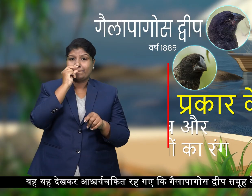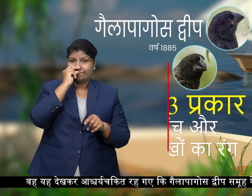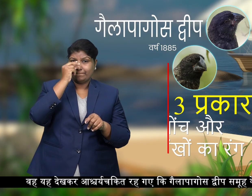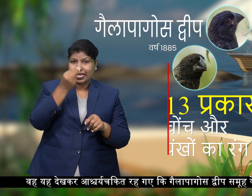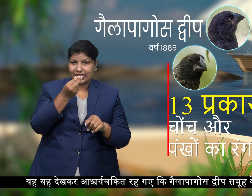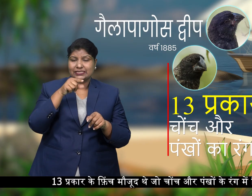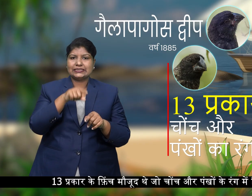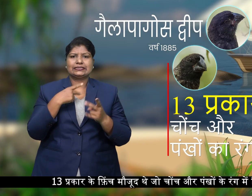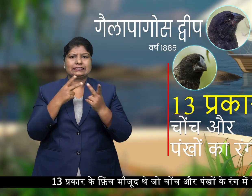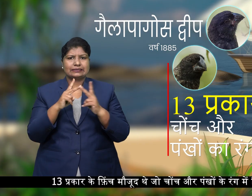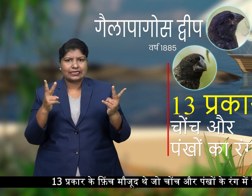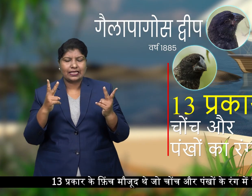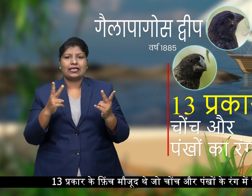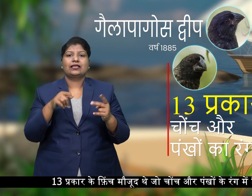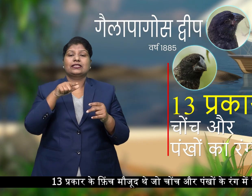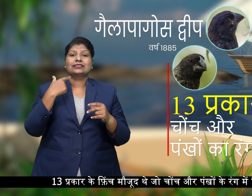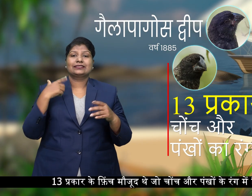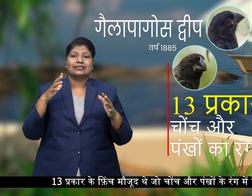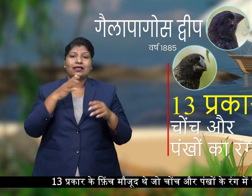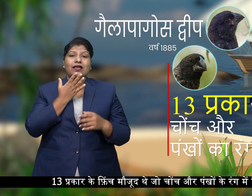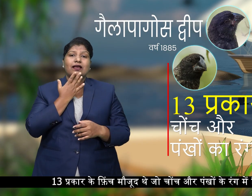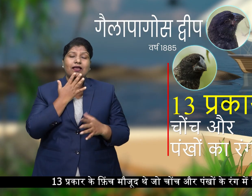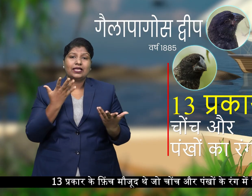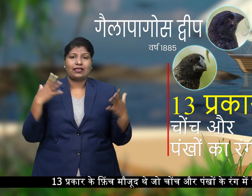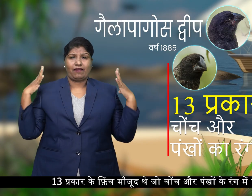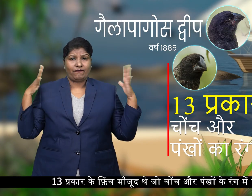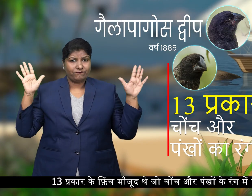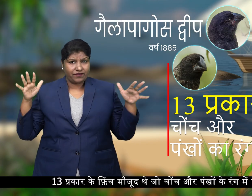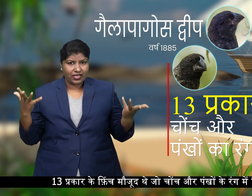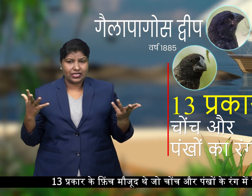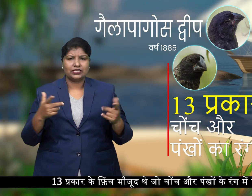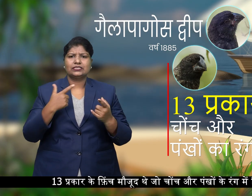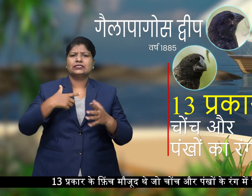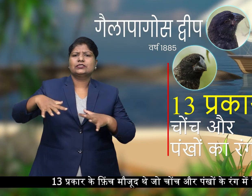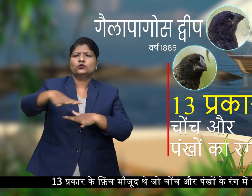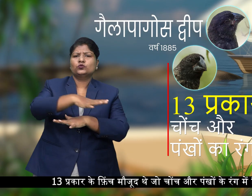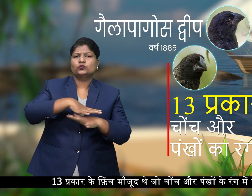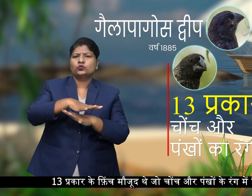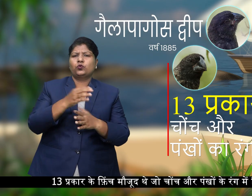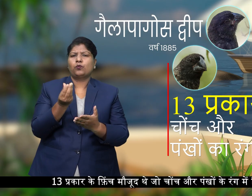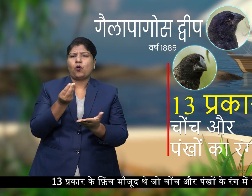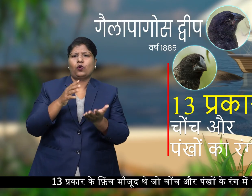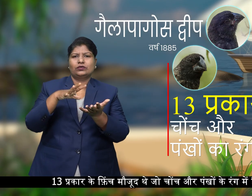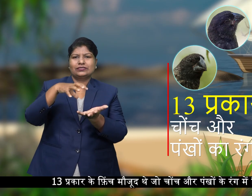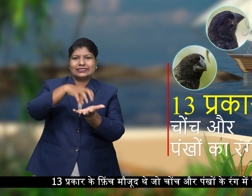में 13 प्रकार के फ्रिंज मौजूद थे, जो चोंच और पंखों के रंग में भिन्न